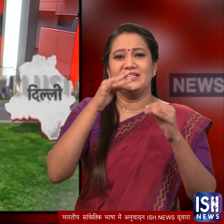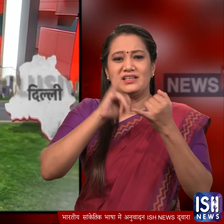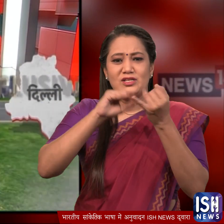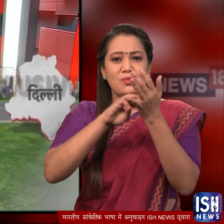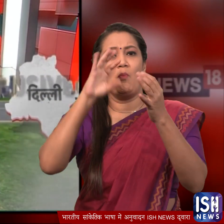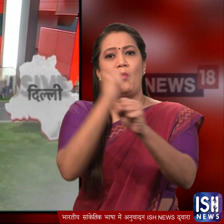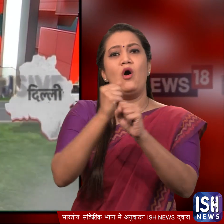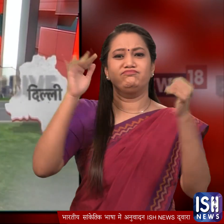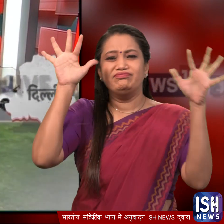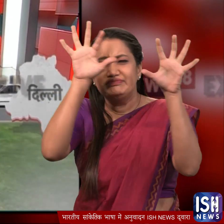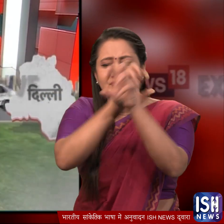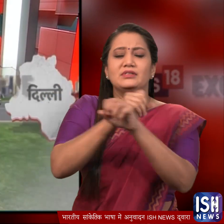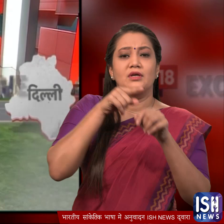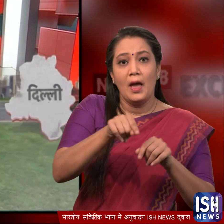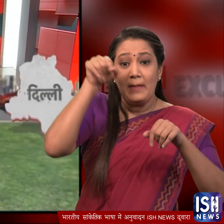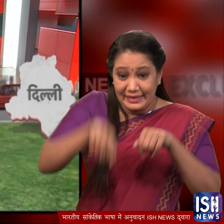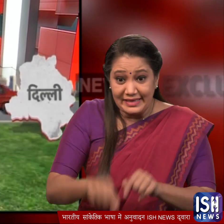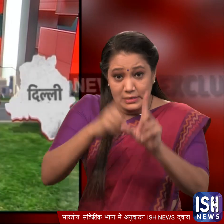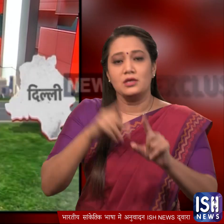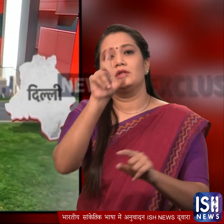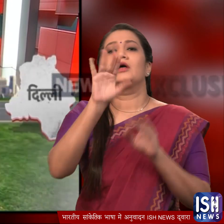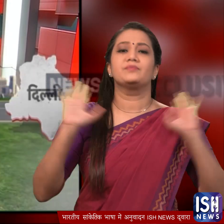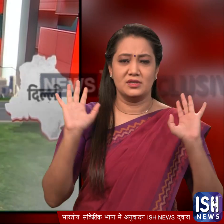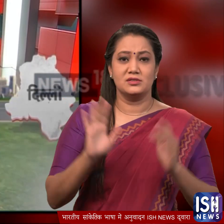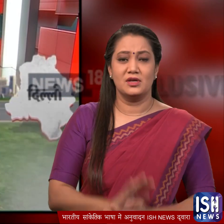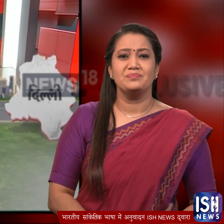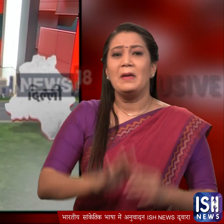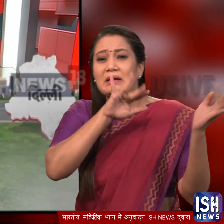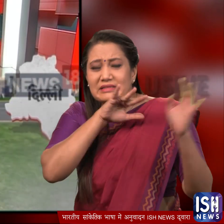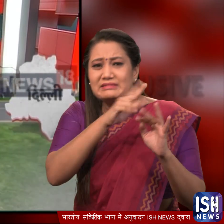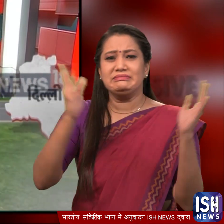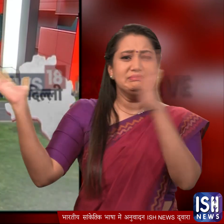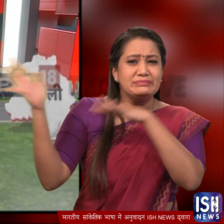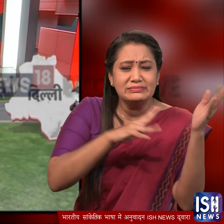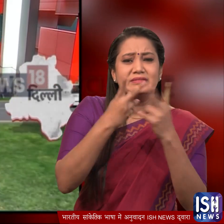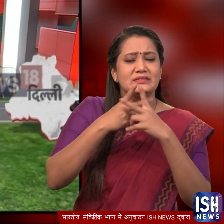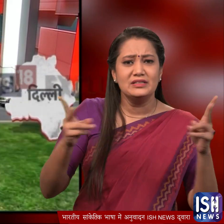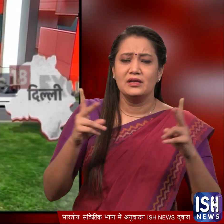इस बार ऐसे दिनों की गिनती केवल 10 रही। लेकिन गंभीर स्तर पर प्रदूषण पहुंचने